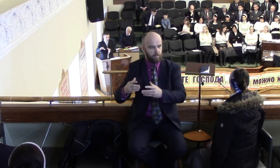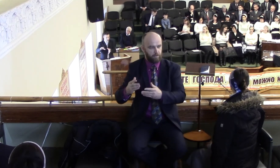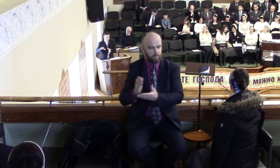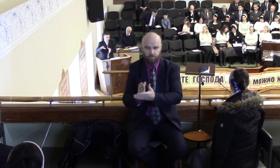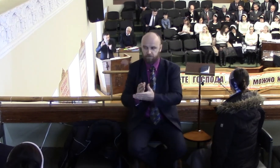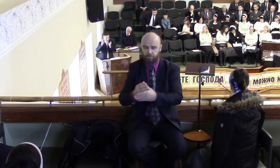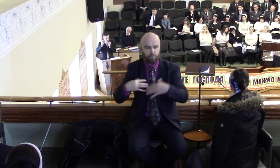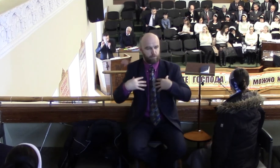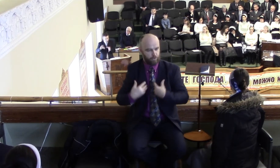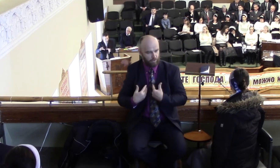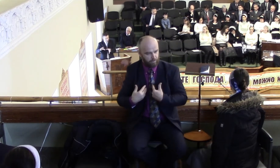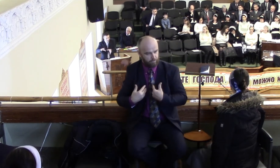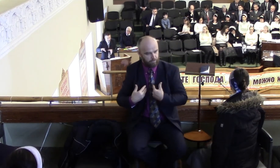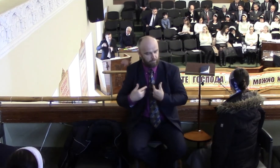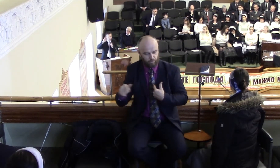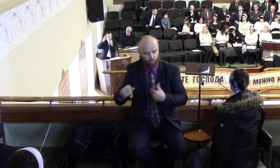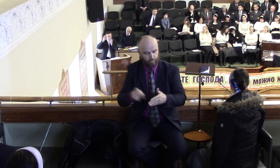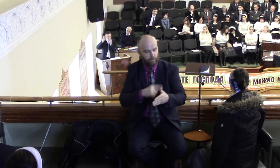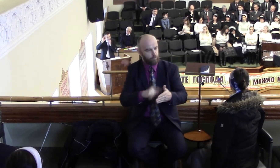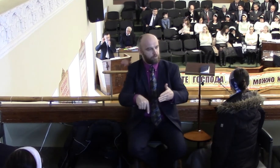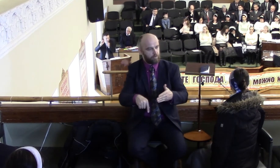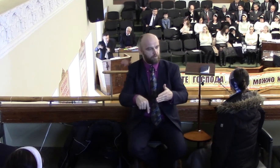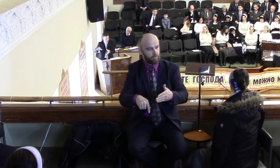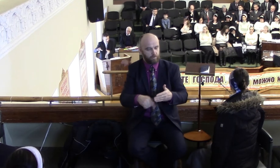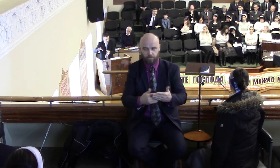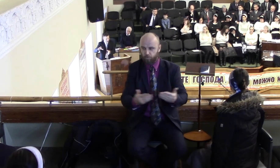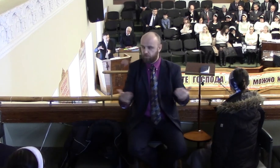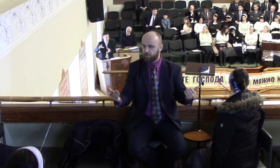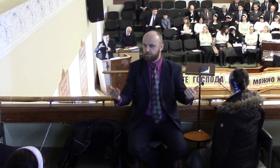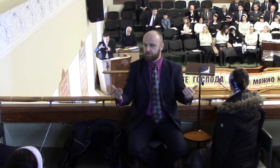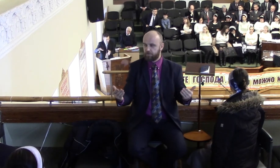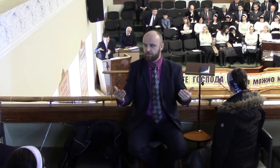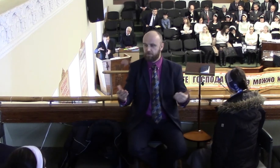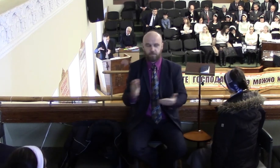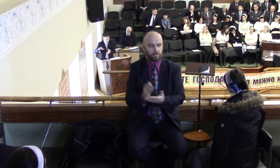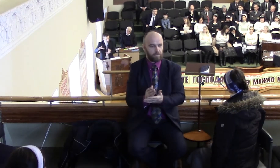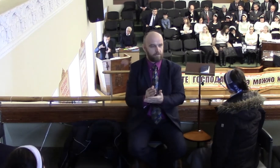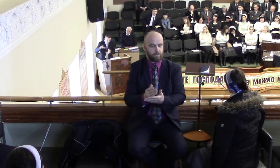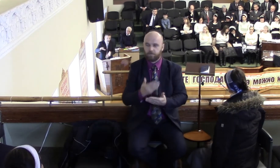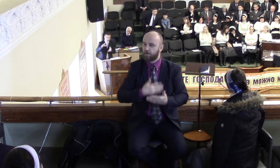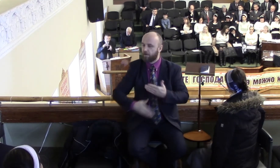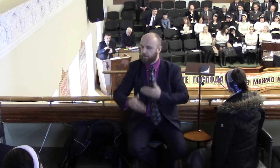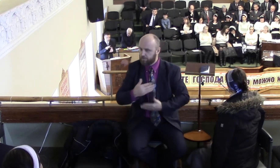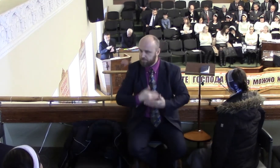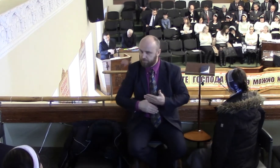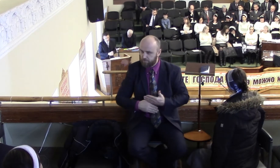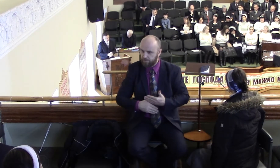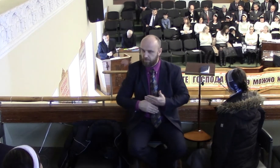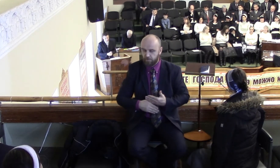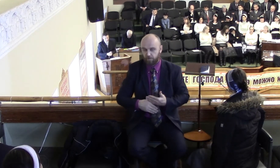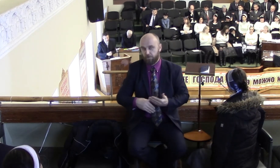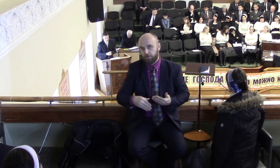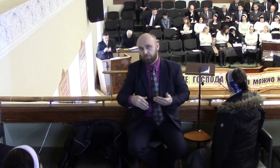Христом, воскрешены, посажены во Христе на небесах. Это так. Но мы еще живем на